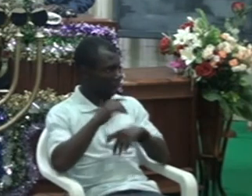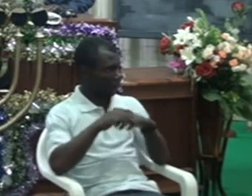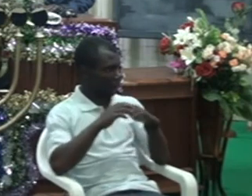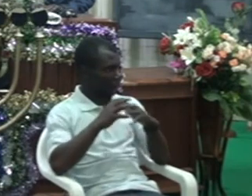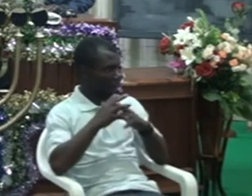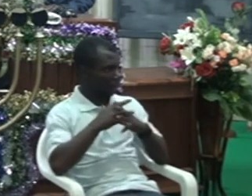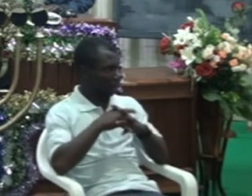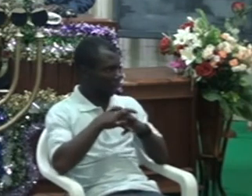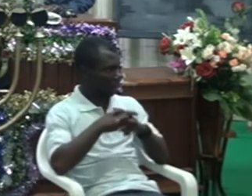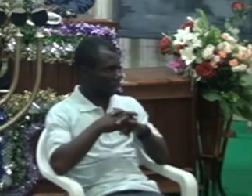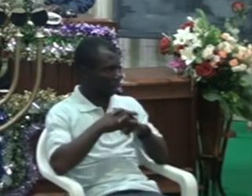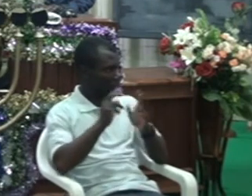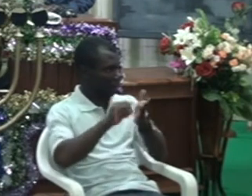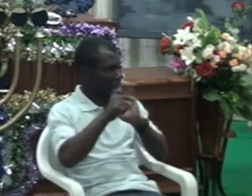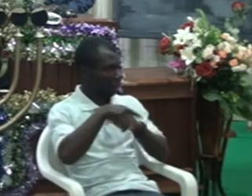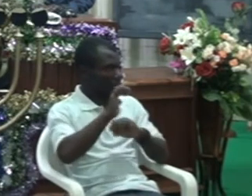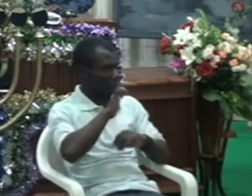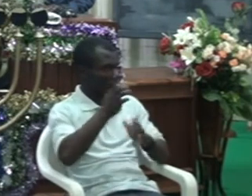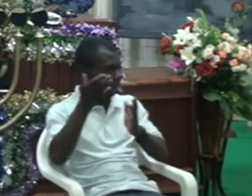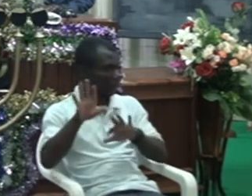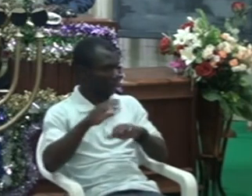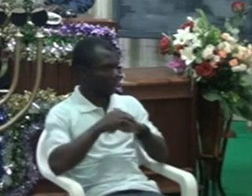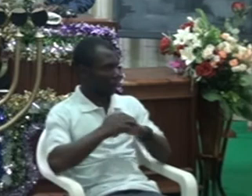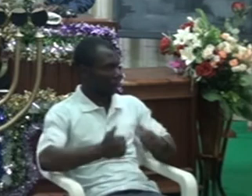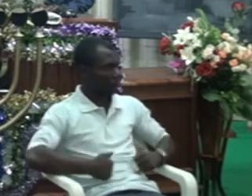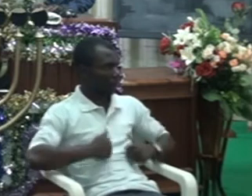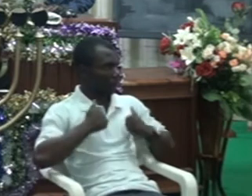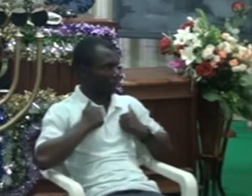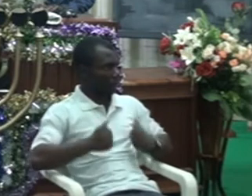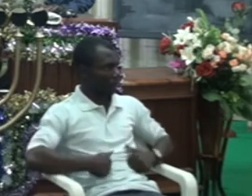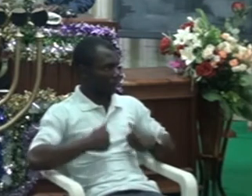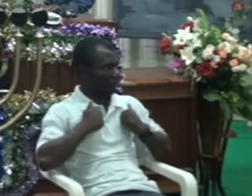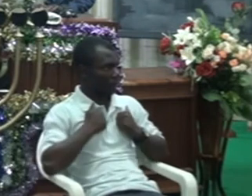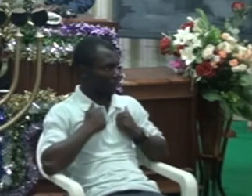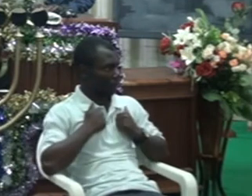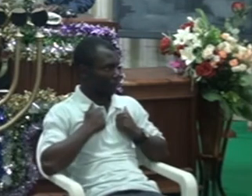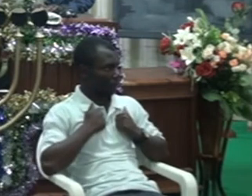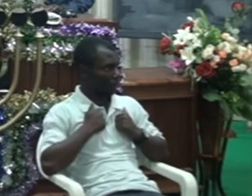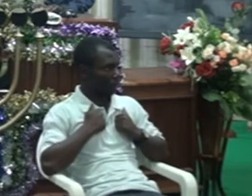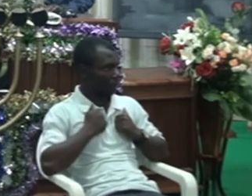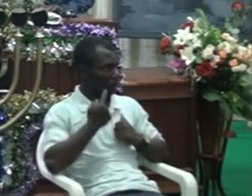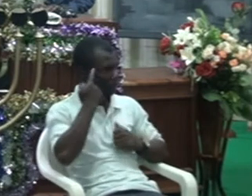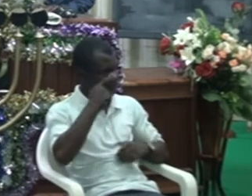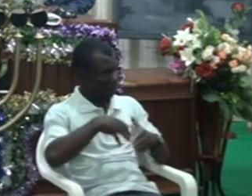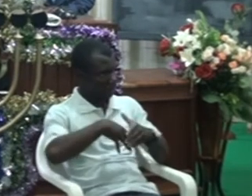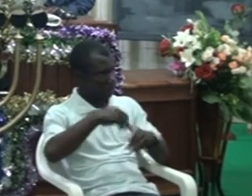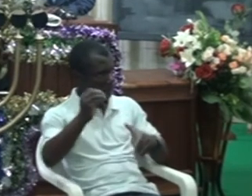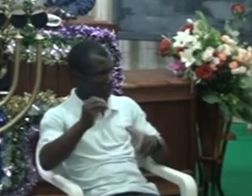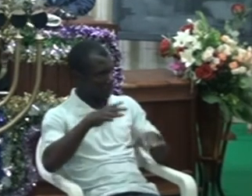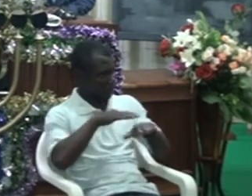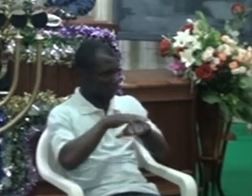maison. Adresse kwa kwenda kufariji jamaa. l'adresse pour